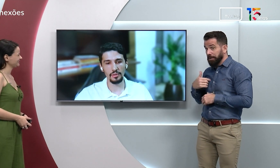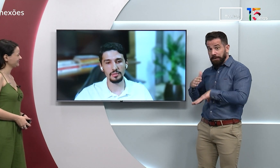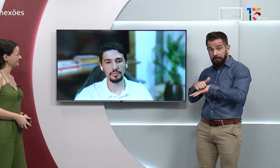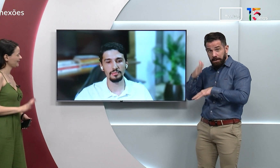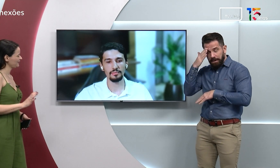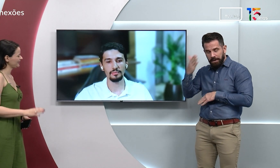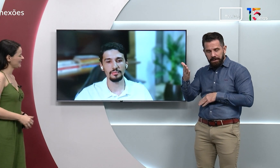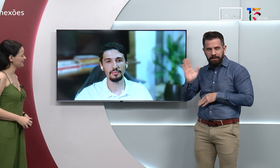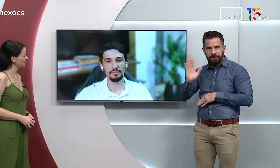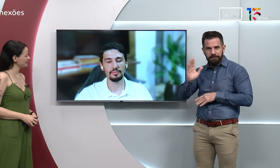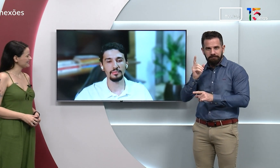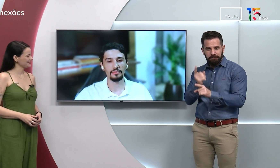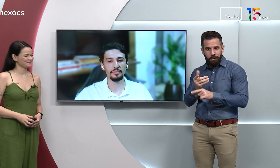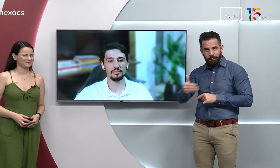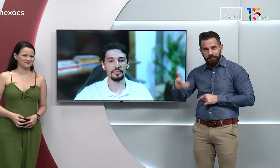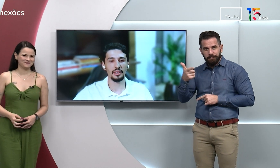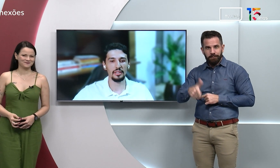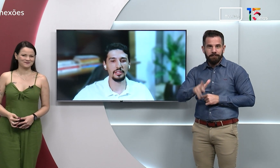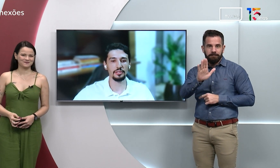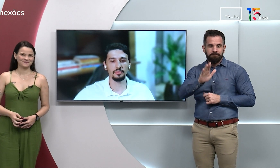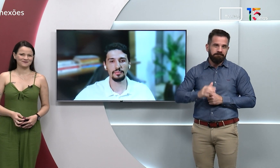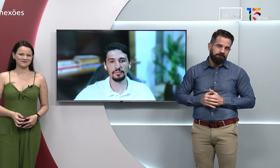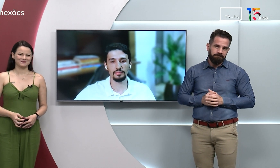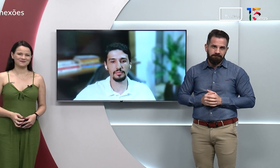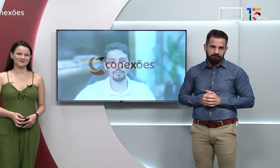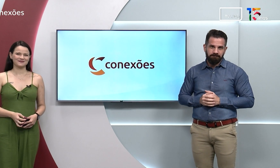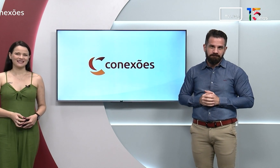até uma próxima. Boa tarde, Lucas.